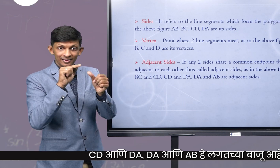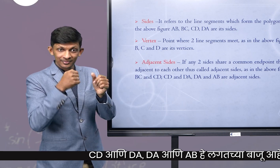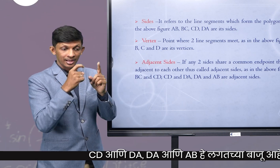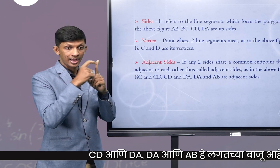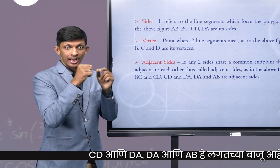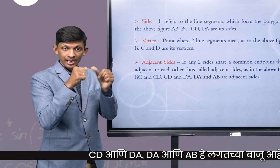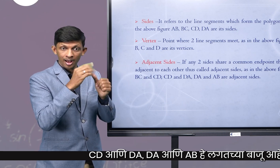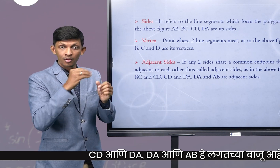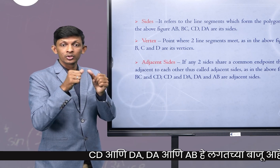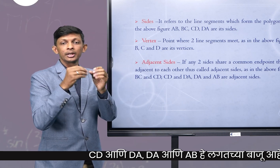आहेत.